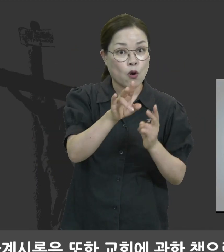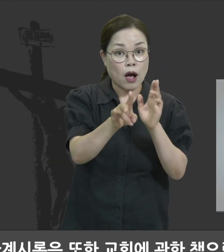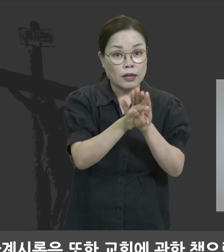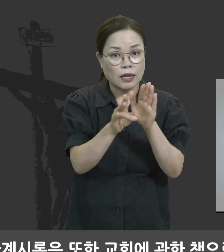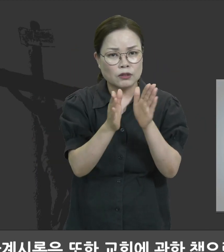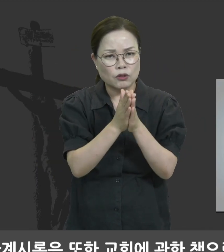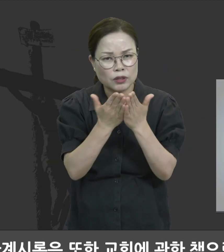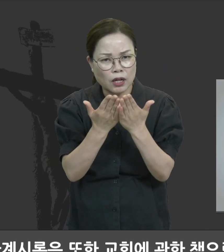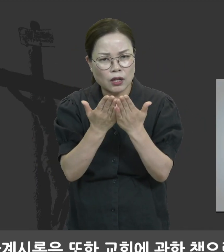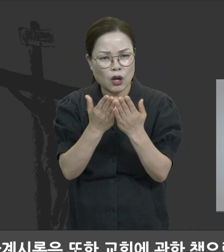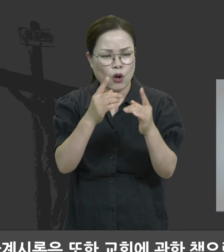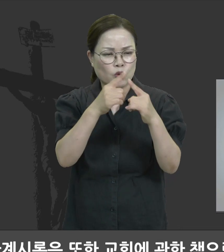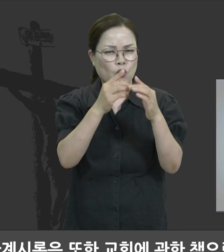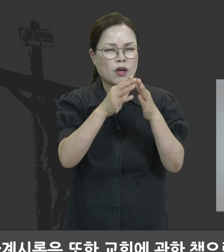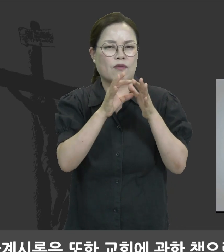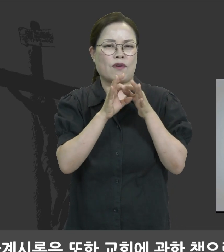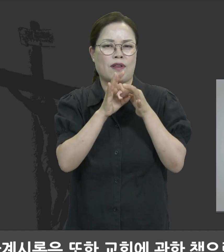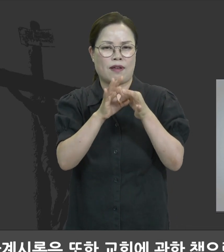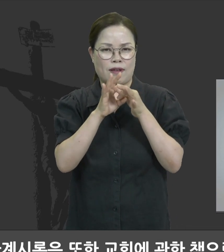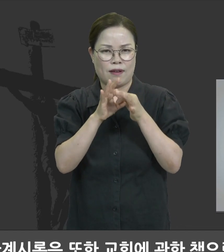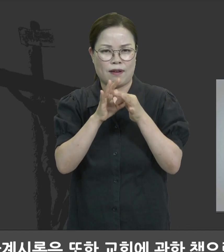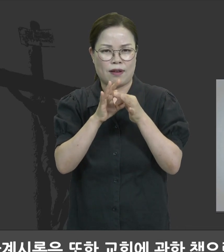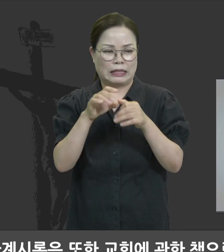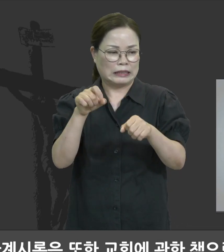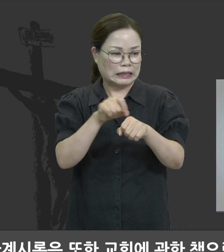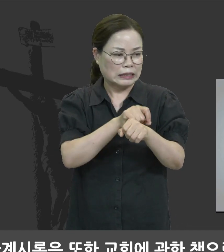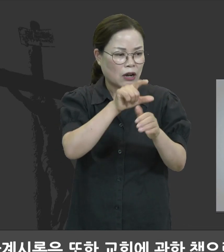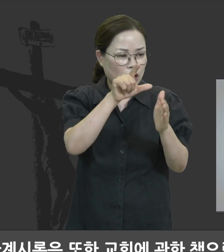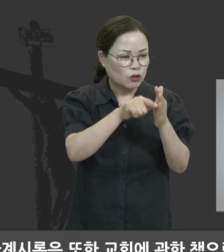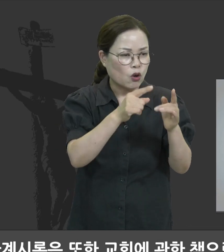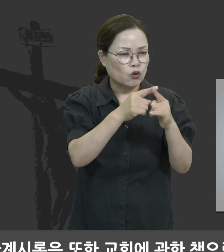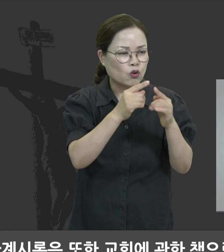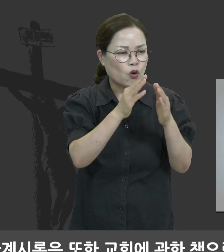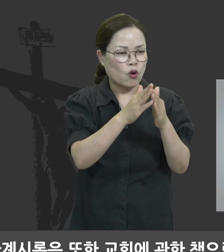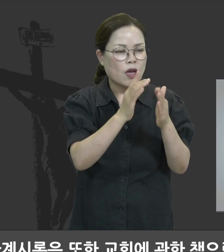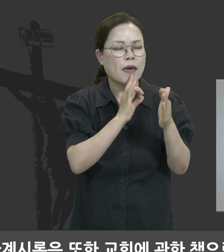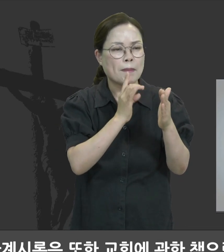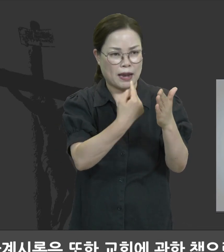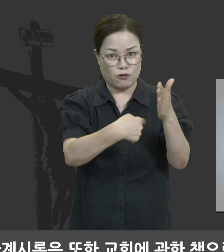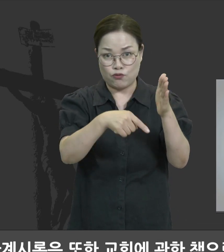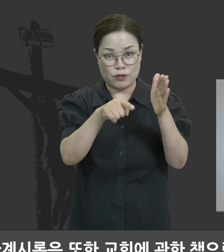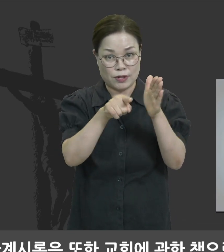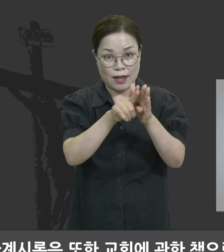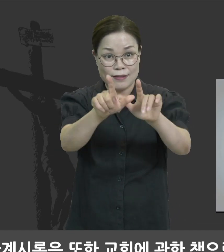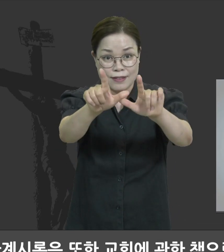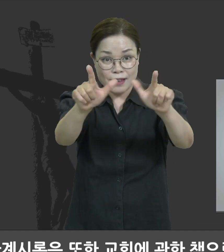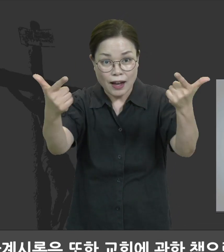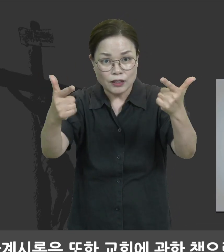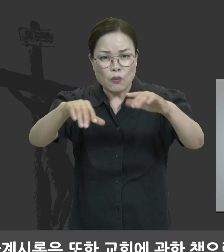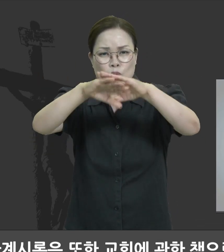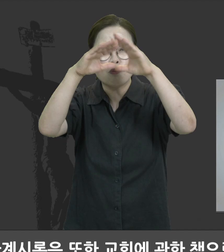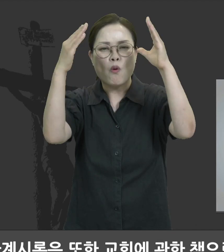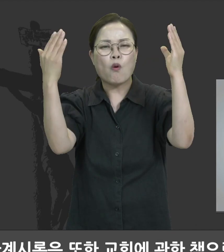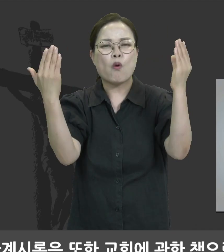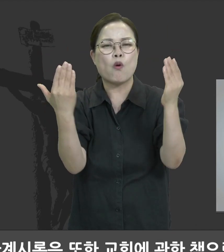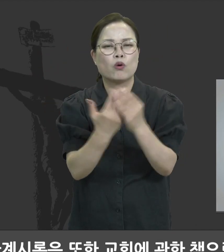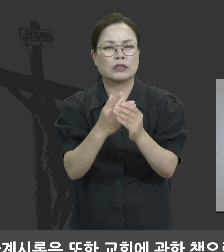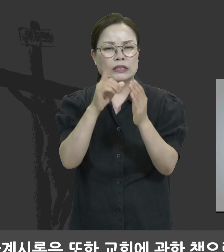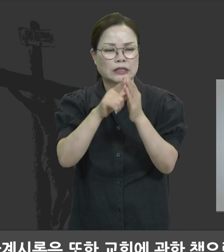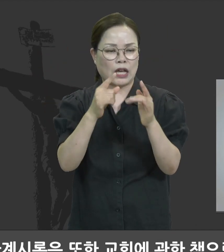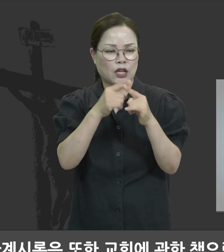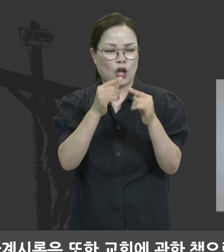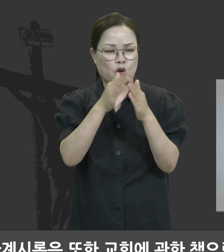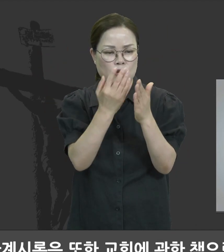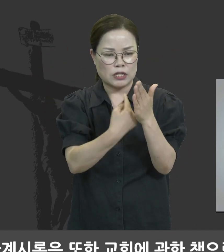요한계시록은 또한 교회에 관한 책으로 특정한 시대의 교회만을 위한 것이 아니라 모든 시대의 교회를 향해